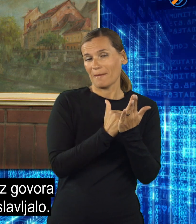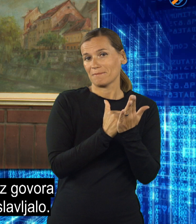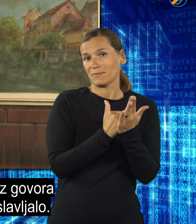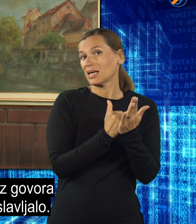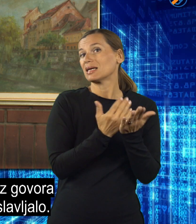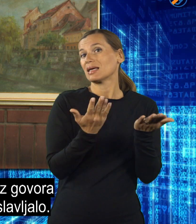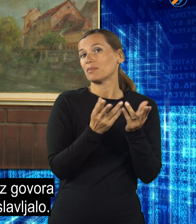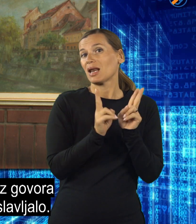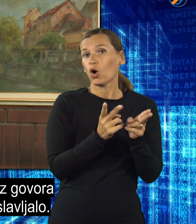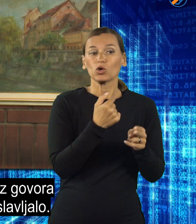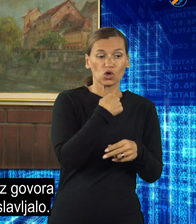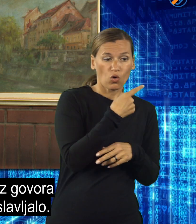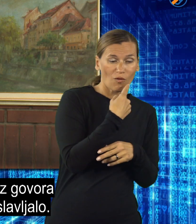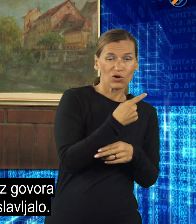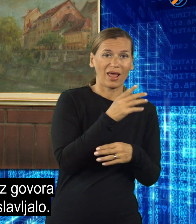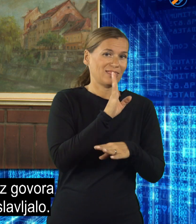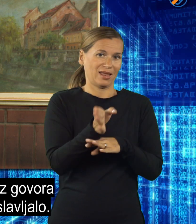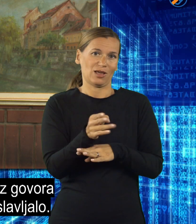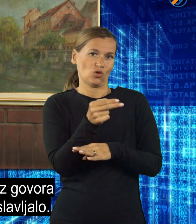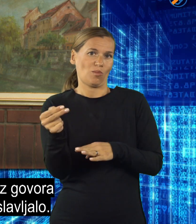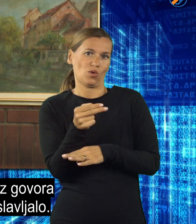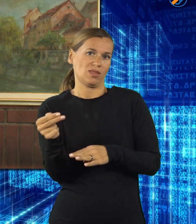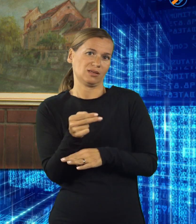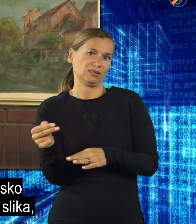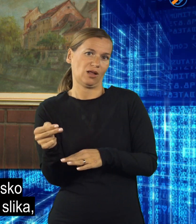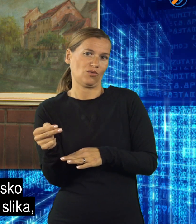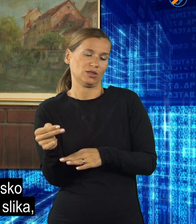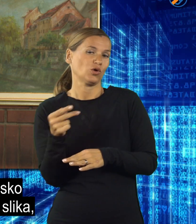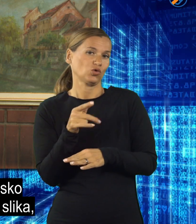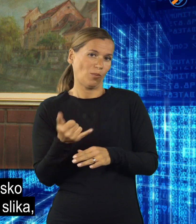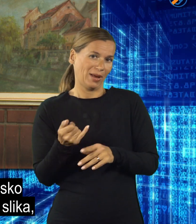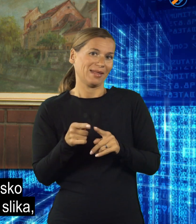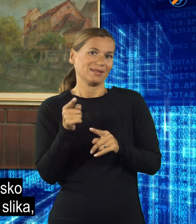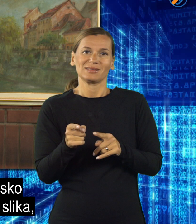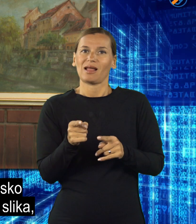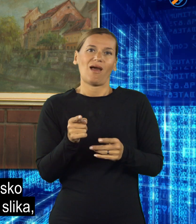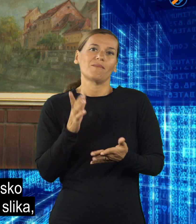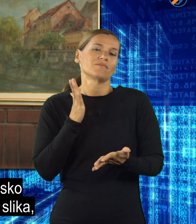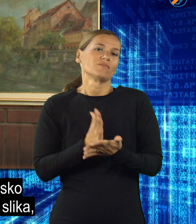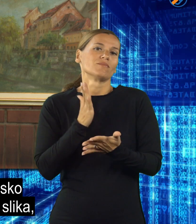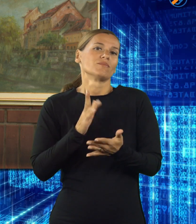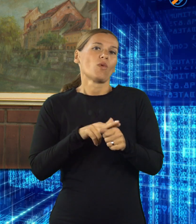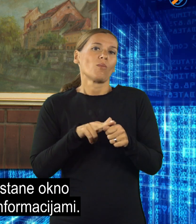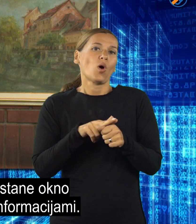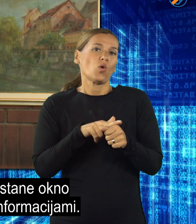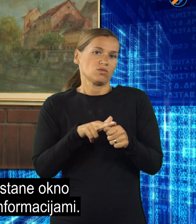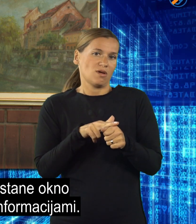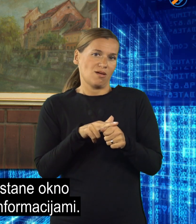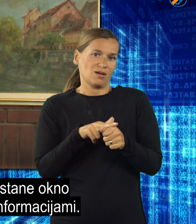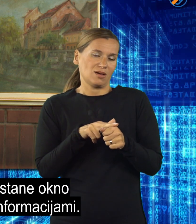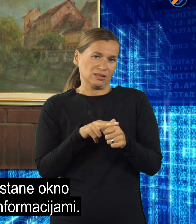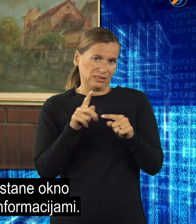kjer bi se lahko iz govora direktno podnaslavljalo. To pa dejansko je tista popolna slika,